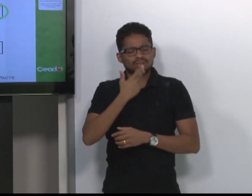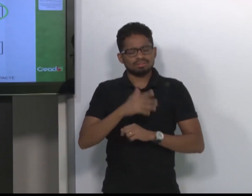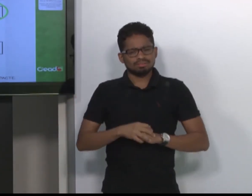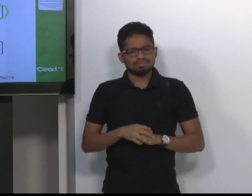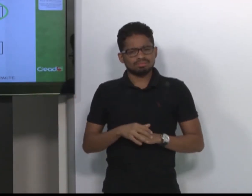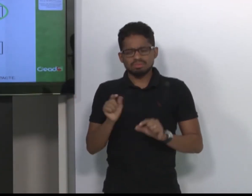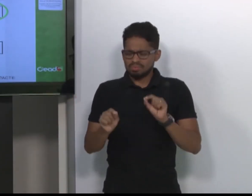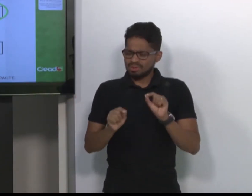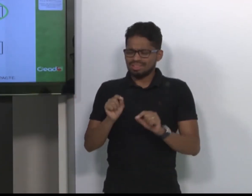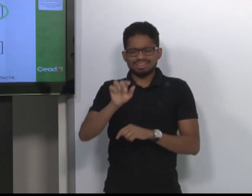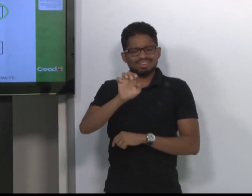extralinguística.